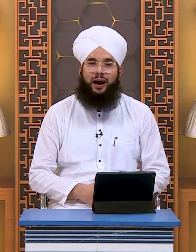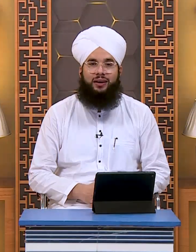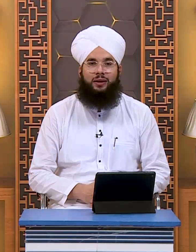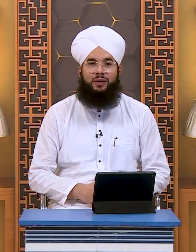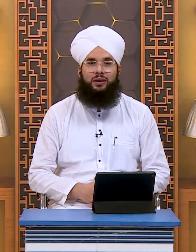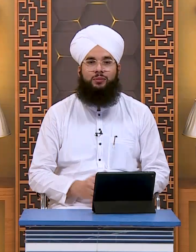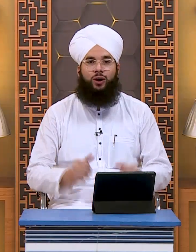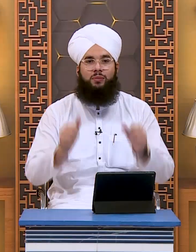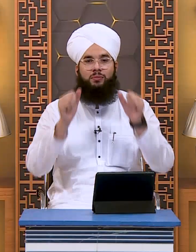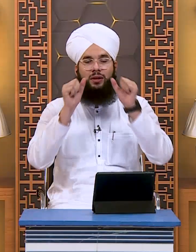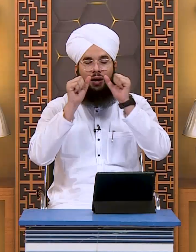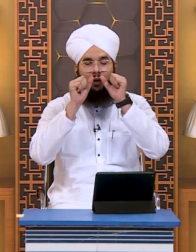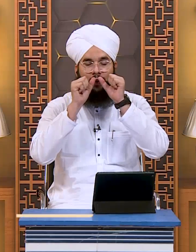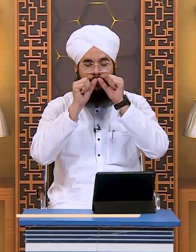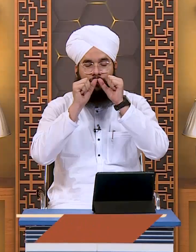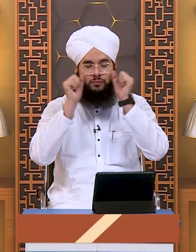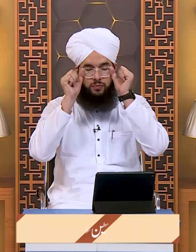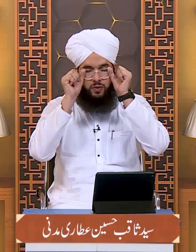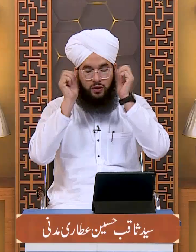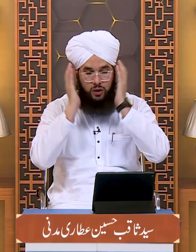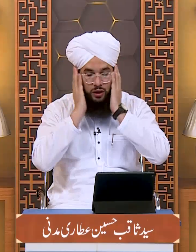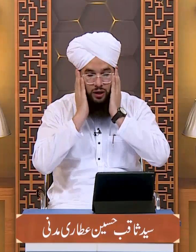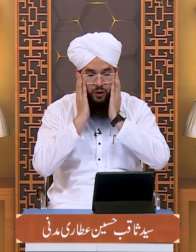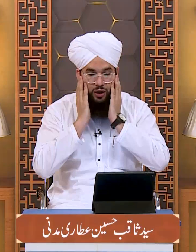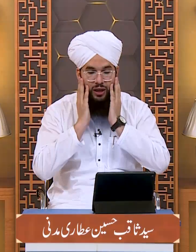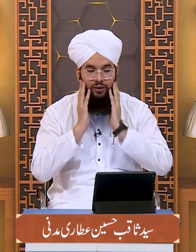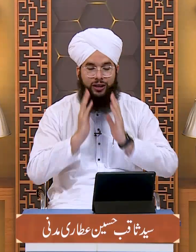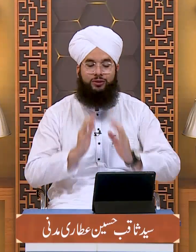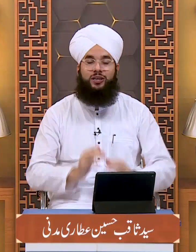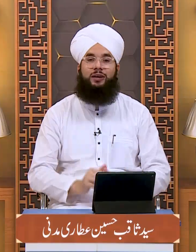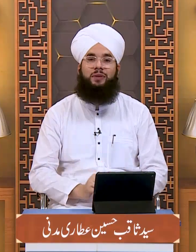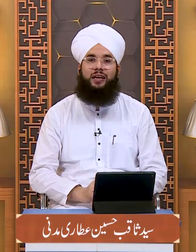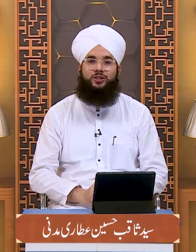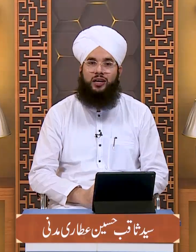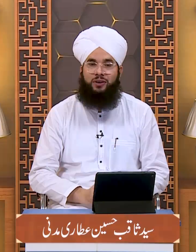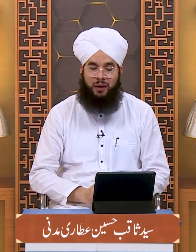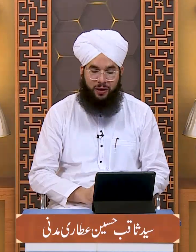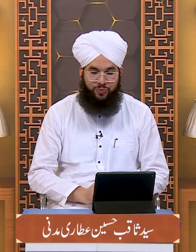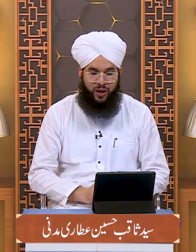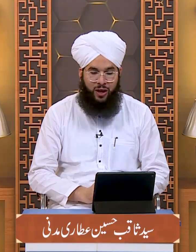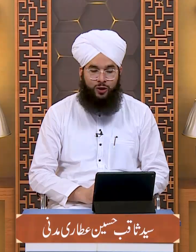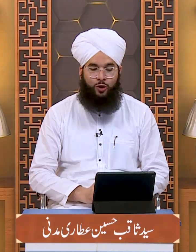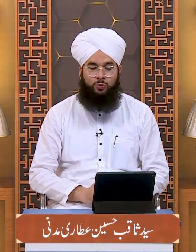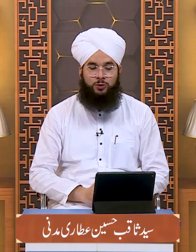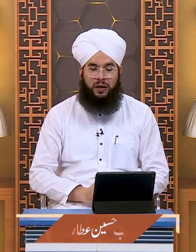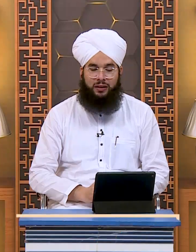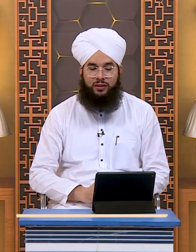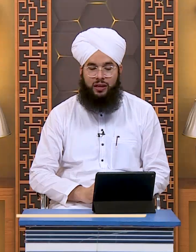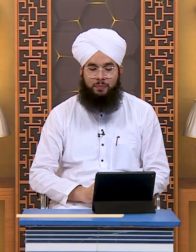आखिरी नबी मुहम्मद अरबी सल्लल्लाहु अलैहि वालिहि वसल्लम ने इरशाद फरमाया, जो मुझ पर दिन भर